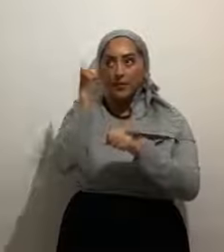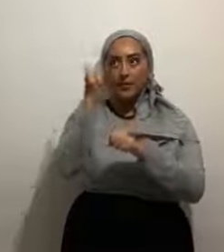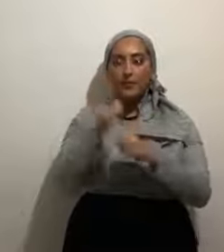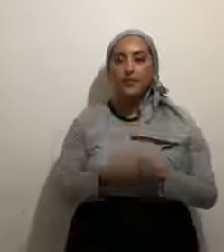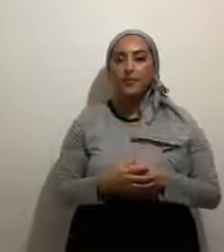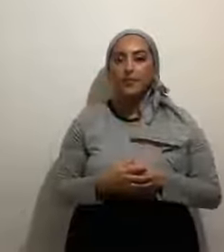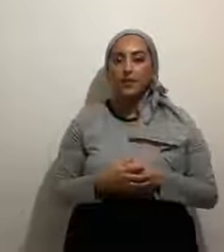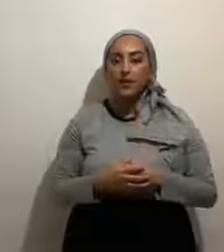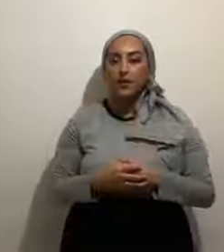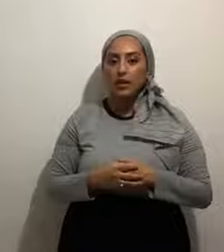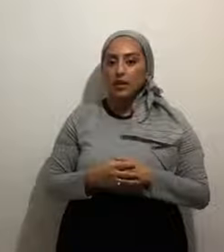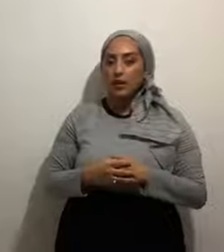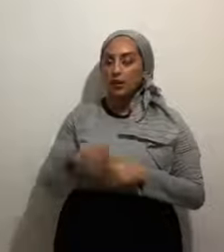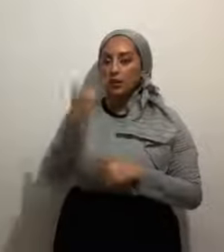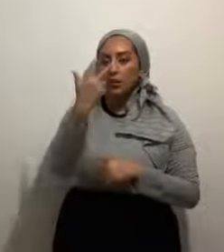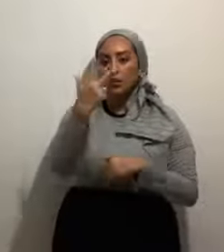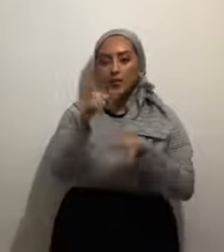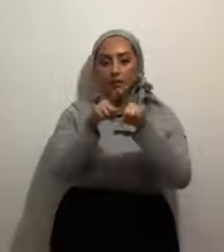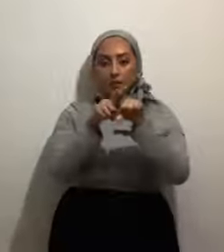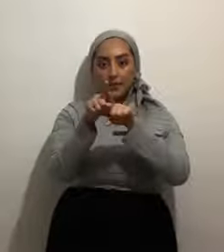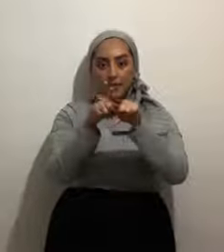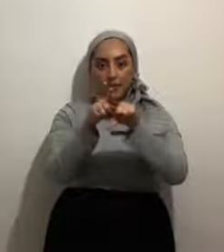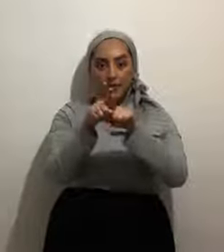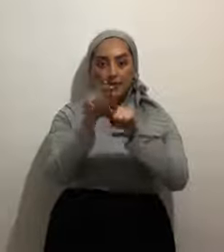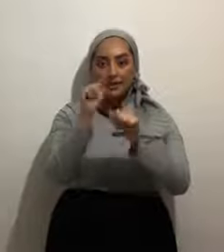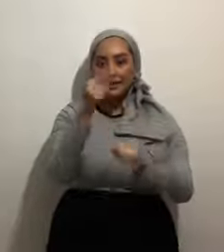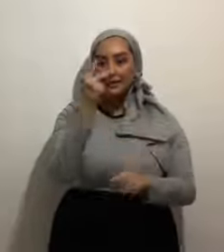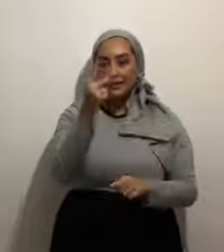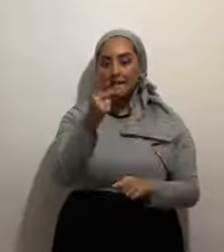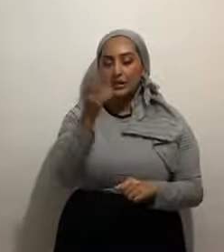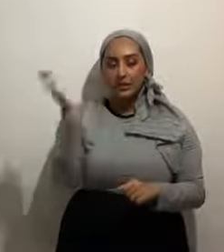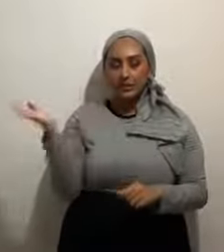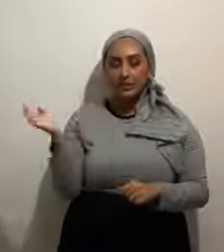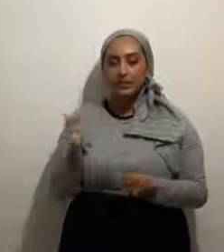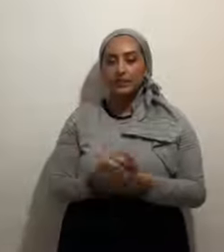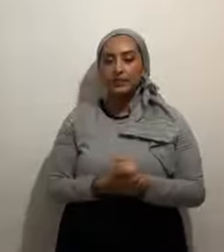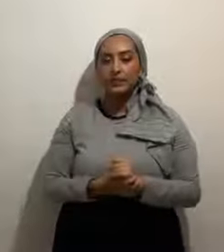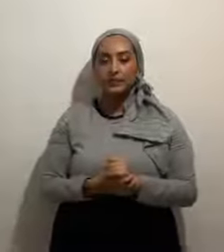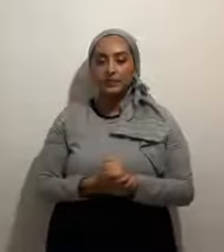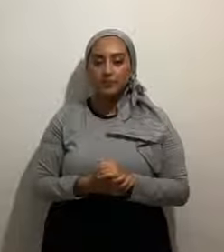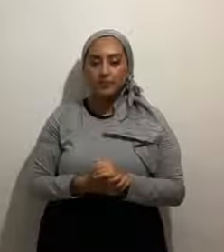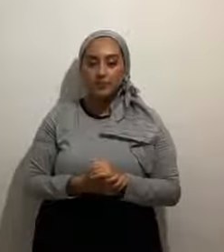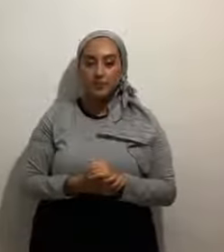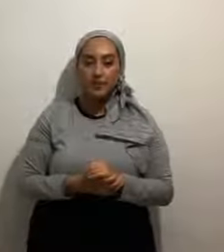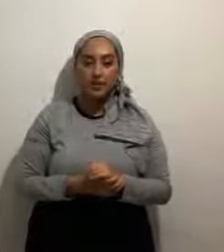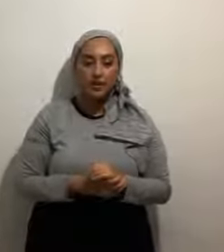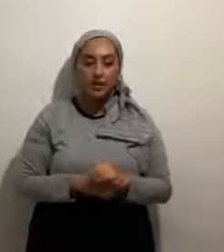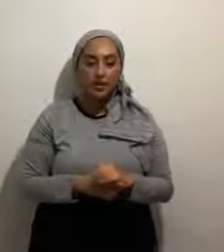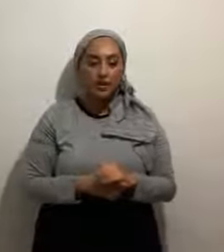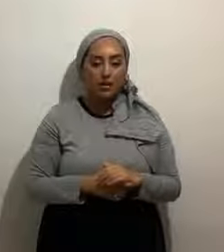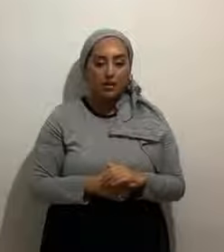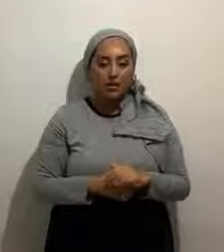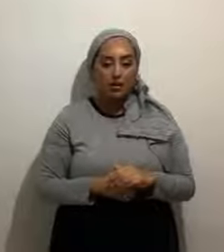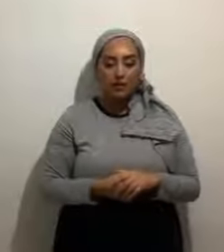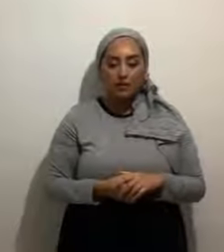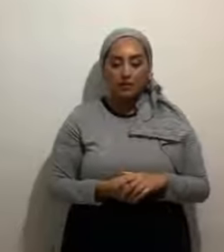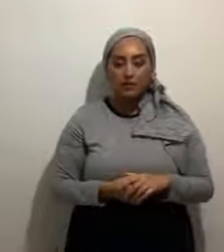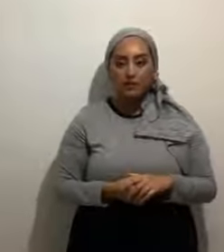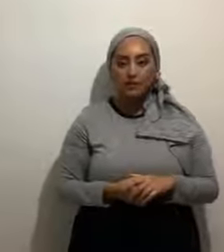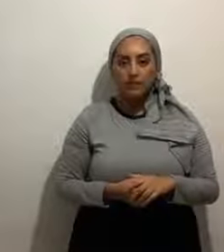Miren las tres estrellas que parecen el cinturón, ¿no? De Orión. Ahí están, miren,